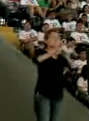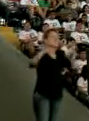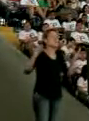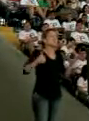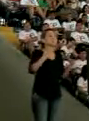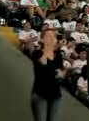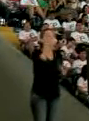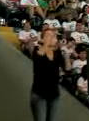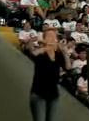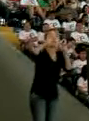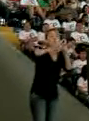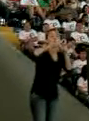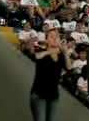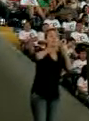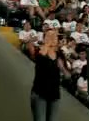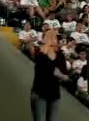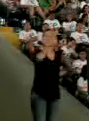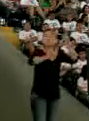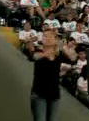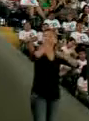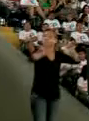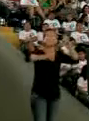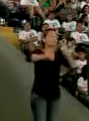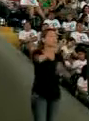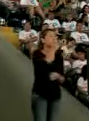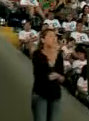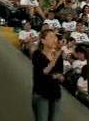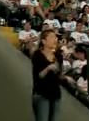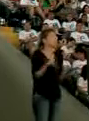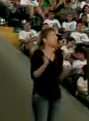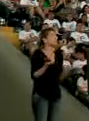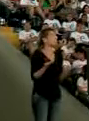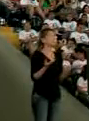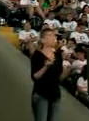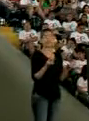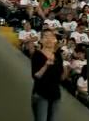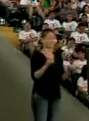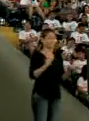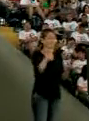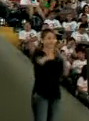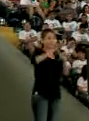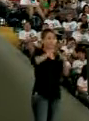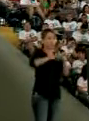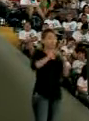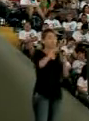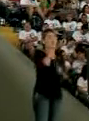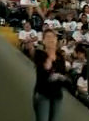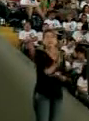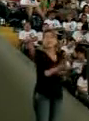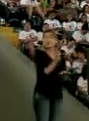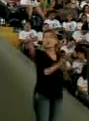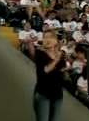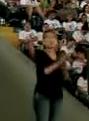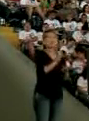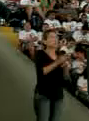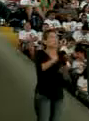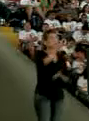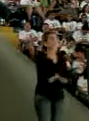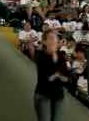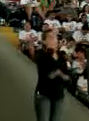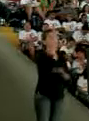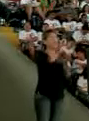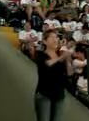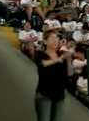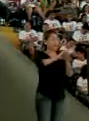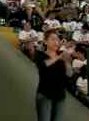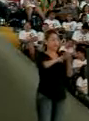A crise econômica acabou, obviamente, quebrando os liberais. Por quê? Porque eu acabei de dizer que eu sou